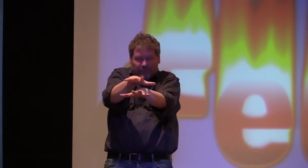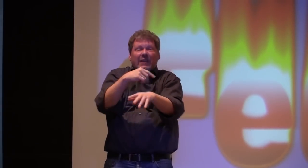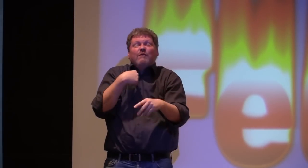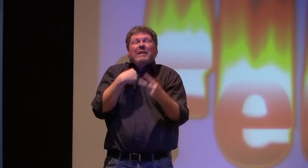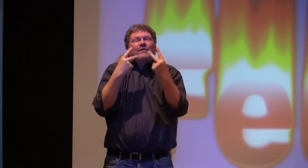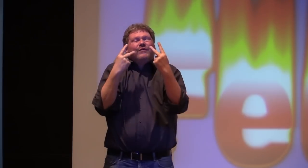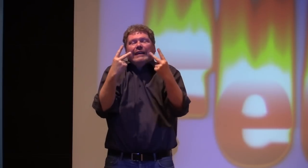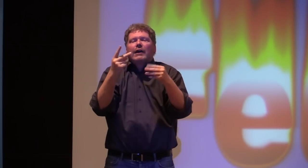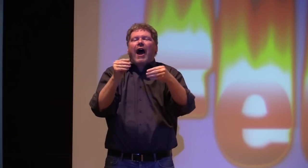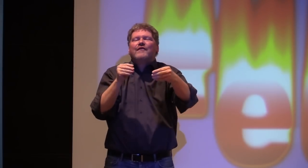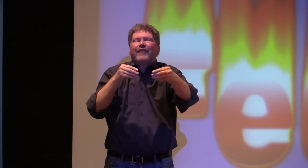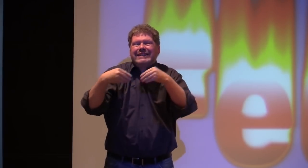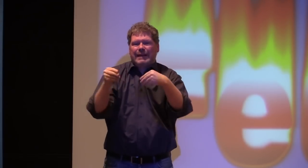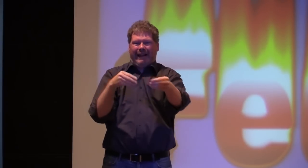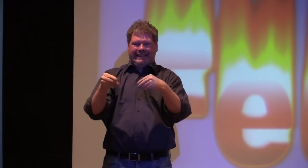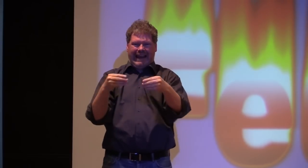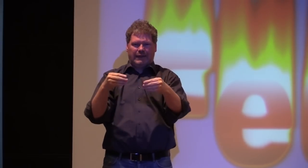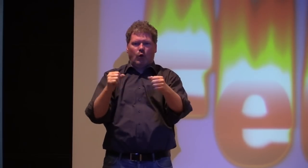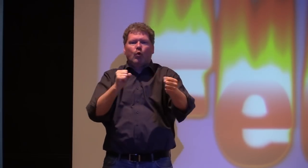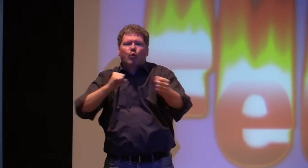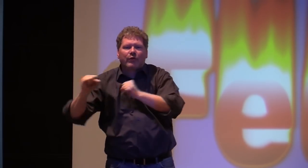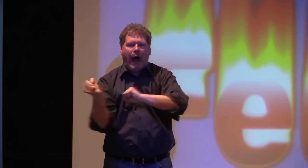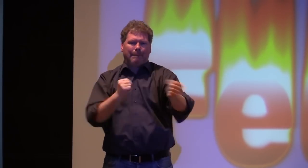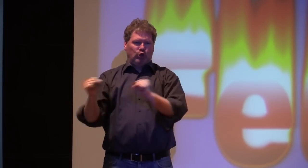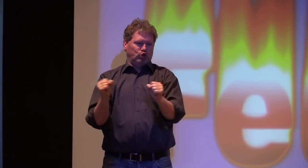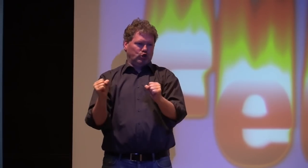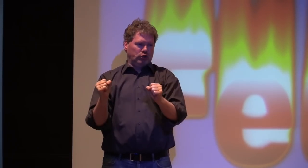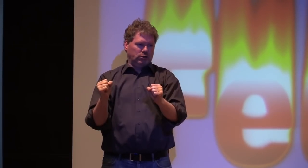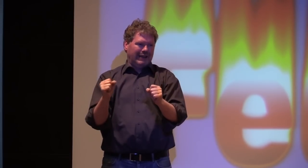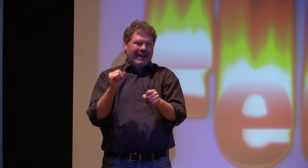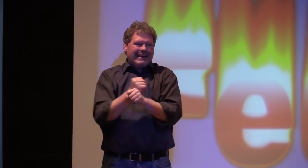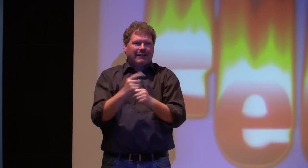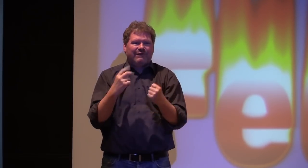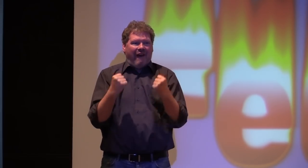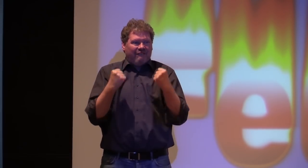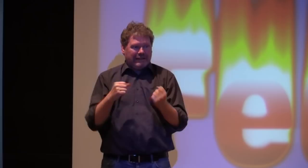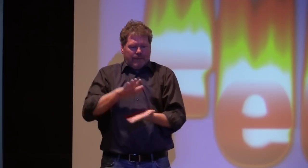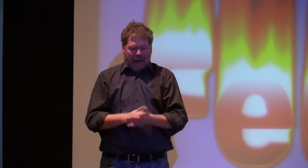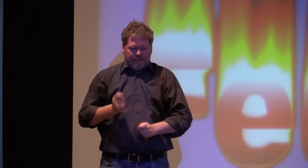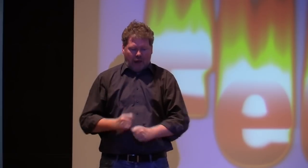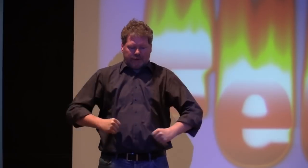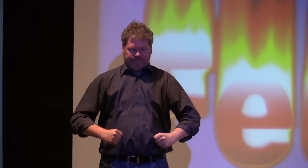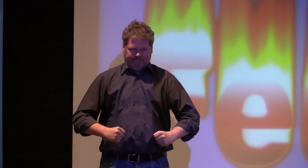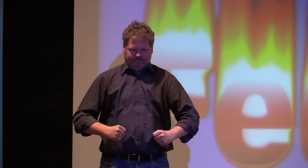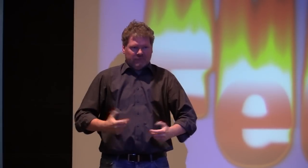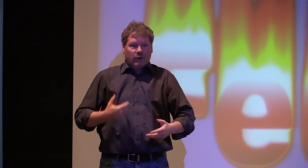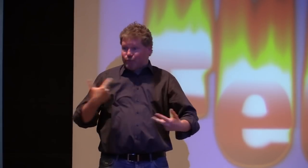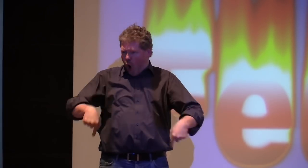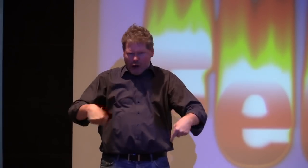Und dann haben wir natürlich demgegenüber das Projekt oder den Deutschen Gehörlosenbund. Und da ist es halt ganz,